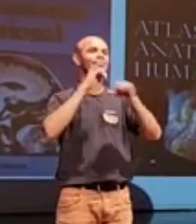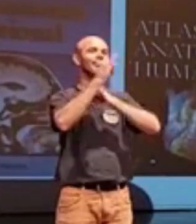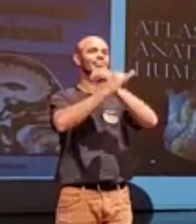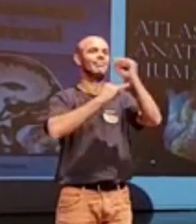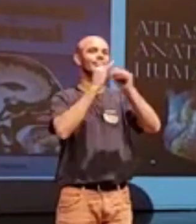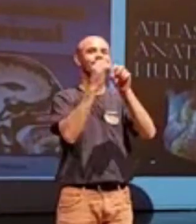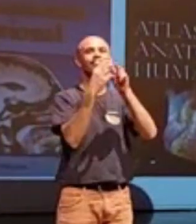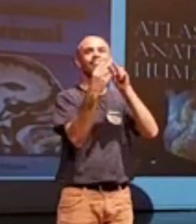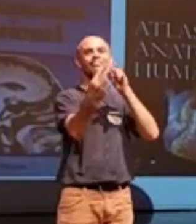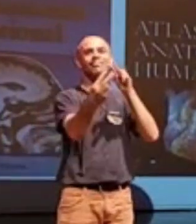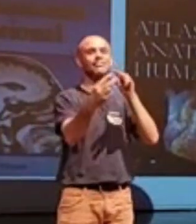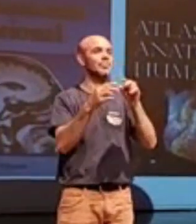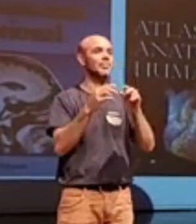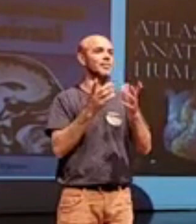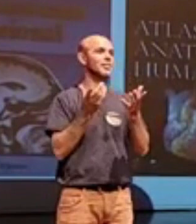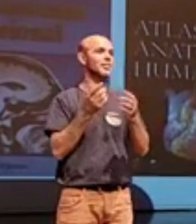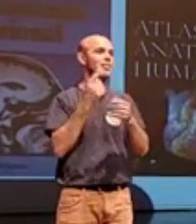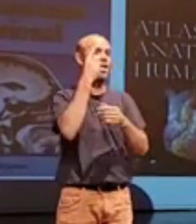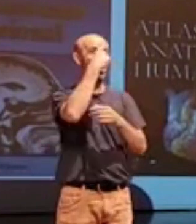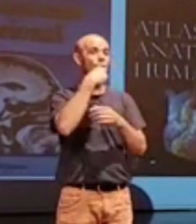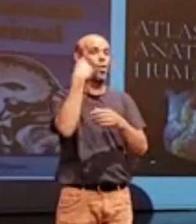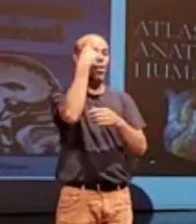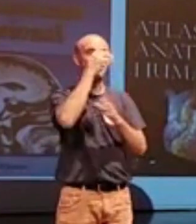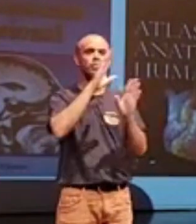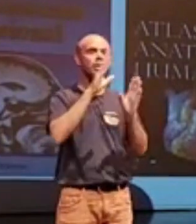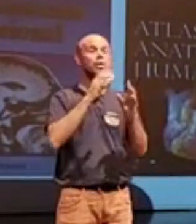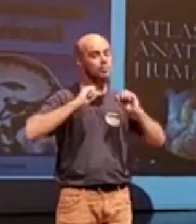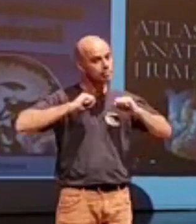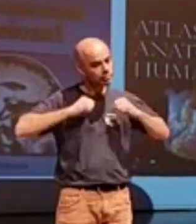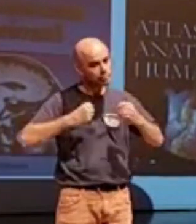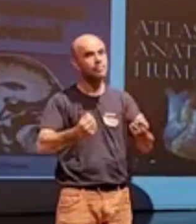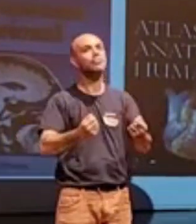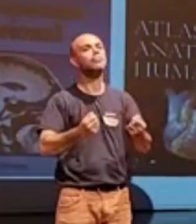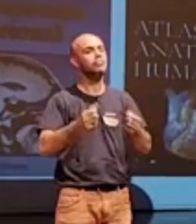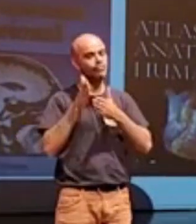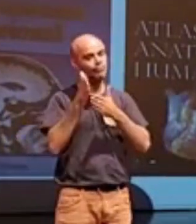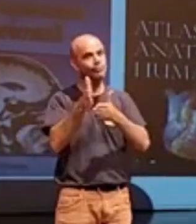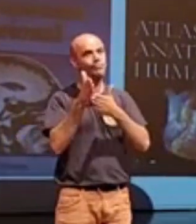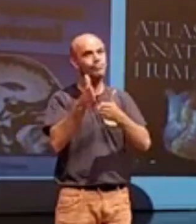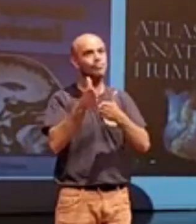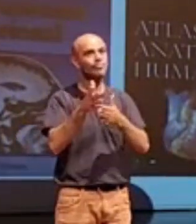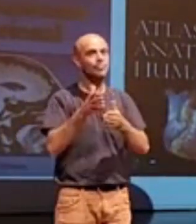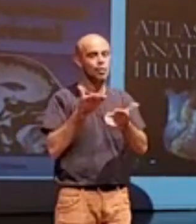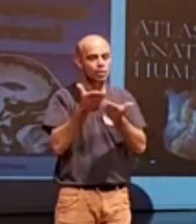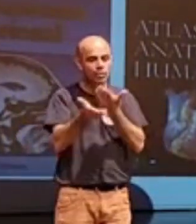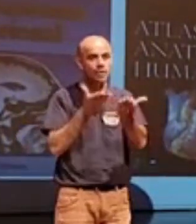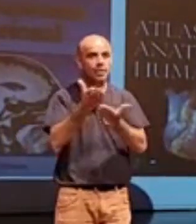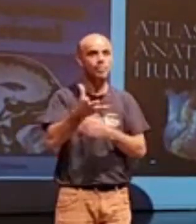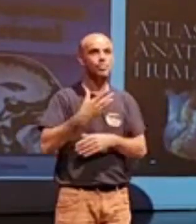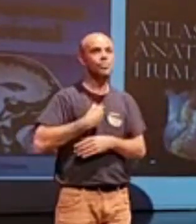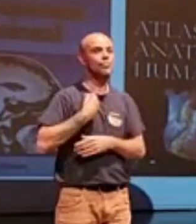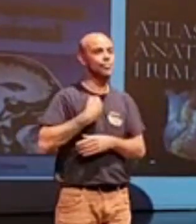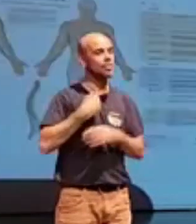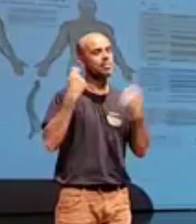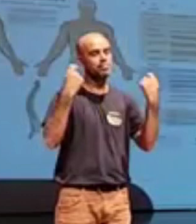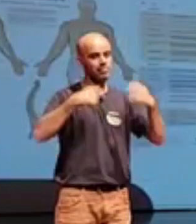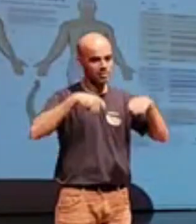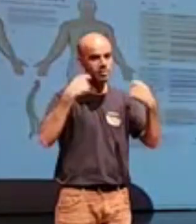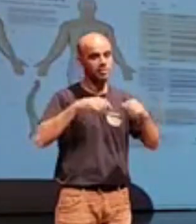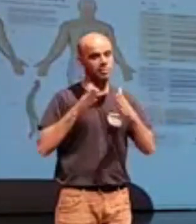de semana. Tudo precisa de muita dedicação, porque isso nós tratamos de vidas. Isso é sempre